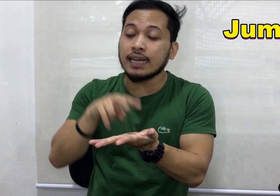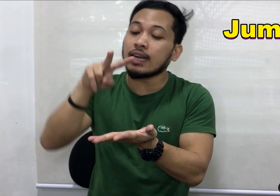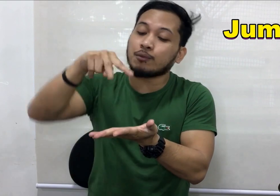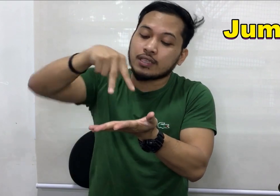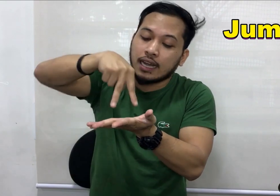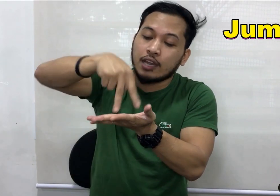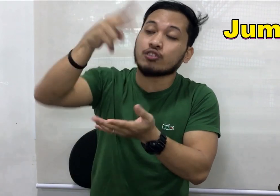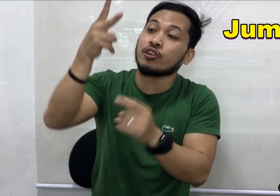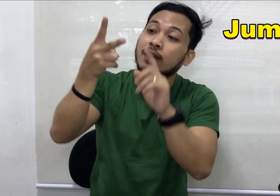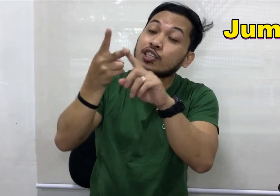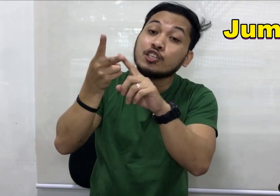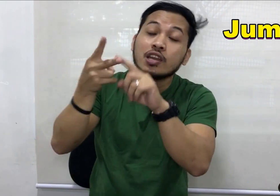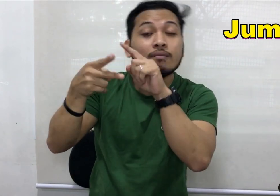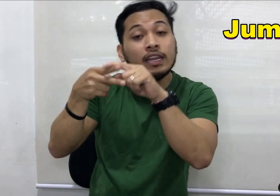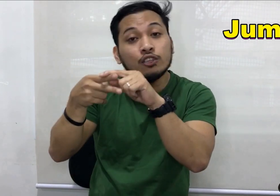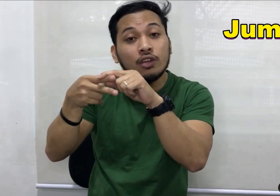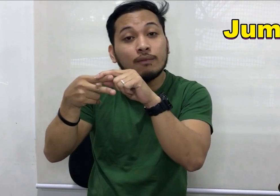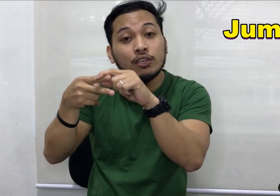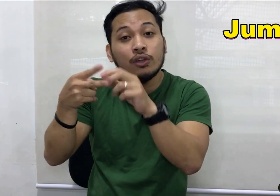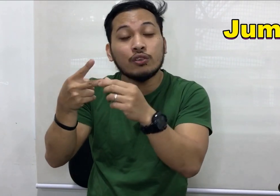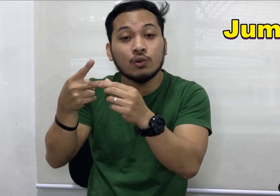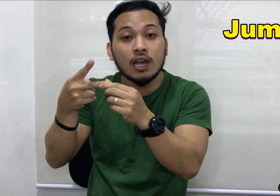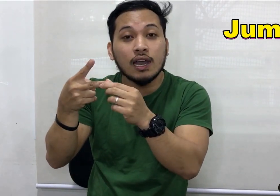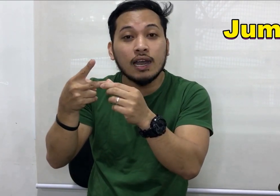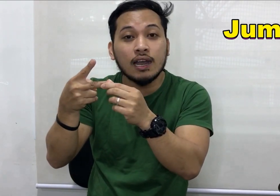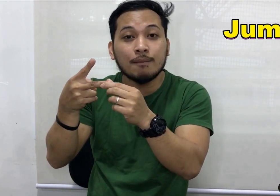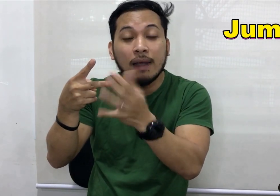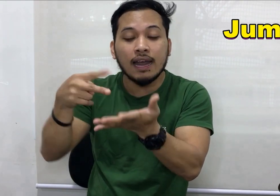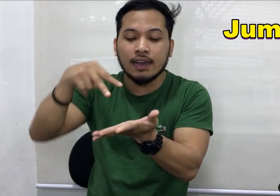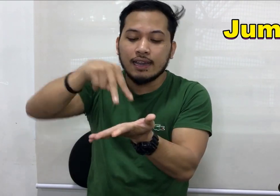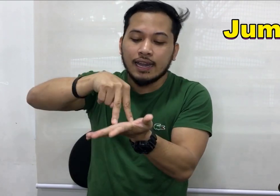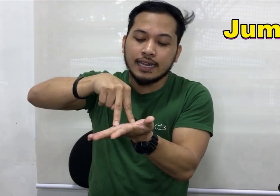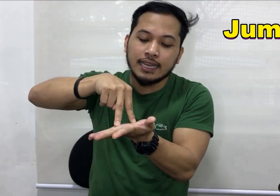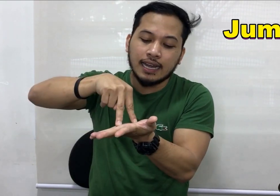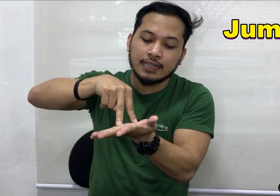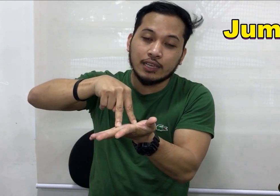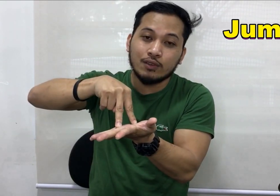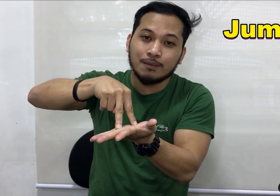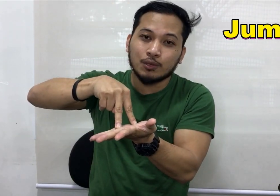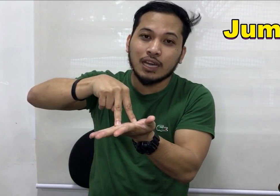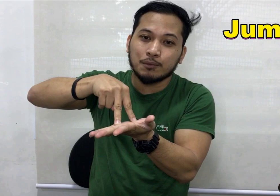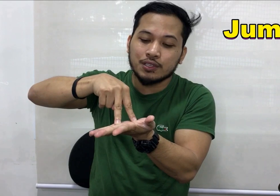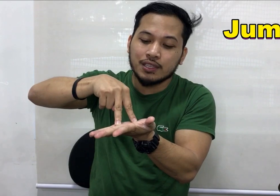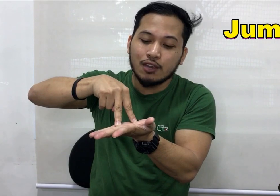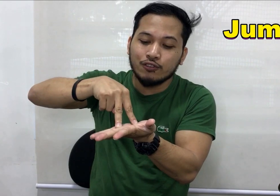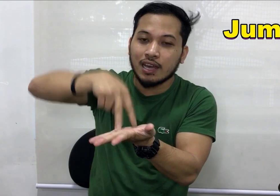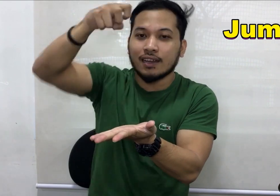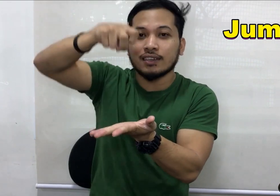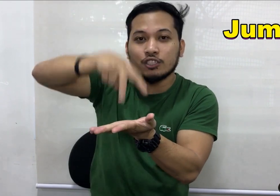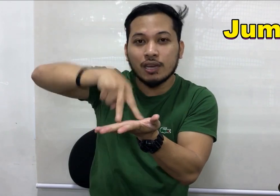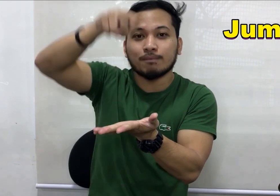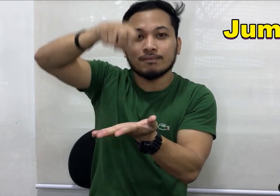pala, tapos na kayo. So, imagine nyo naman, ito na naman yung inyong paa. Ayan, nakatayo lang po, tapos talon nyo lang. Jump.